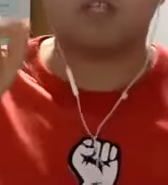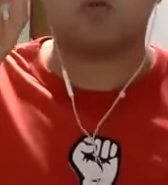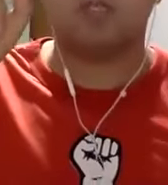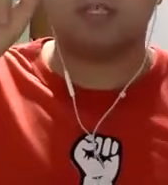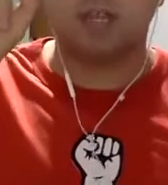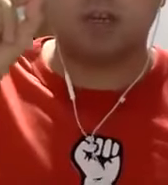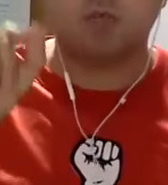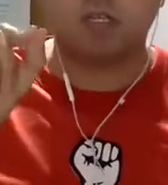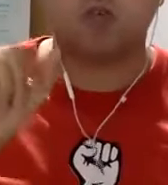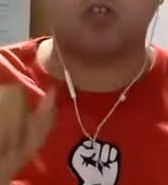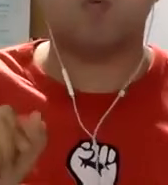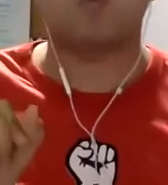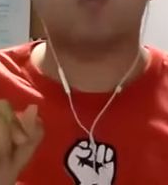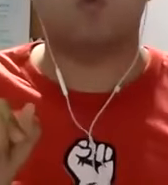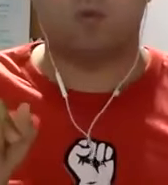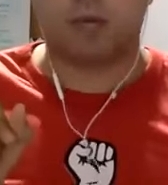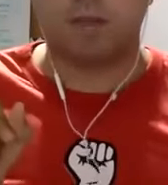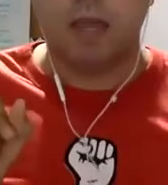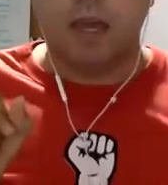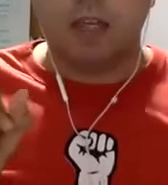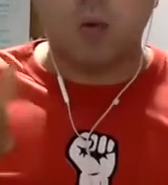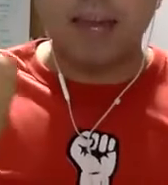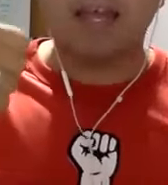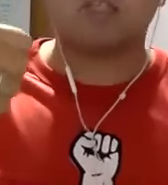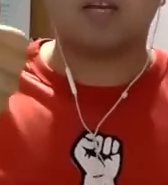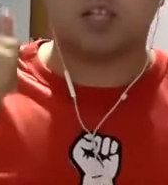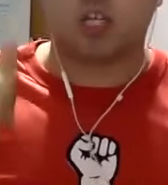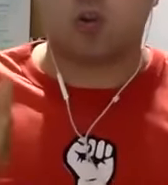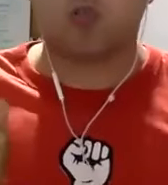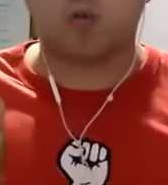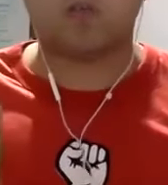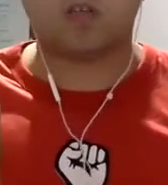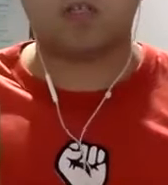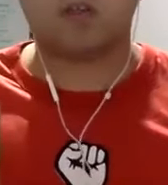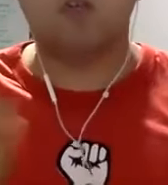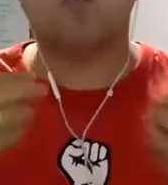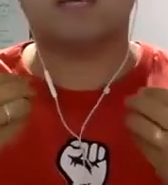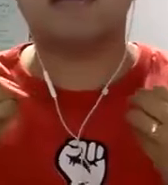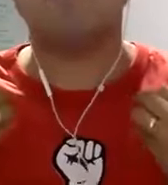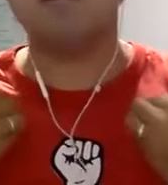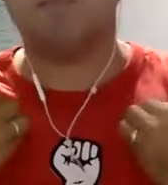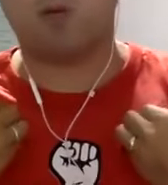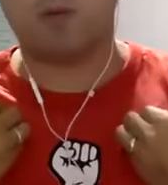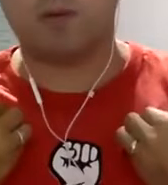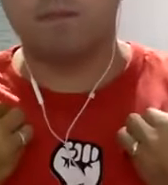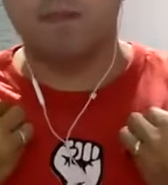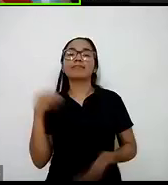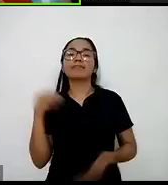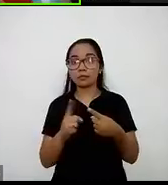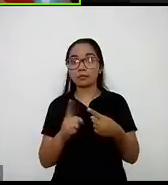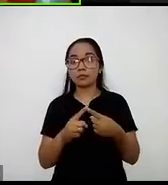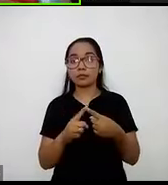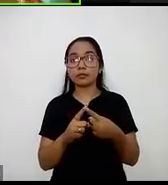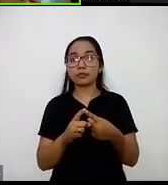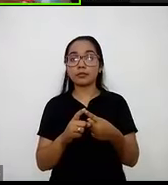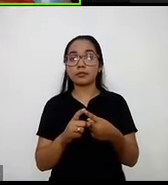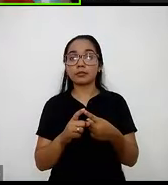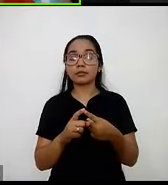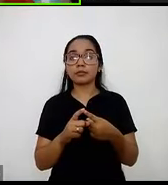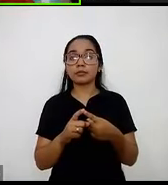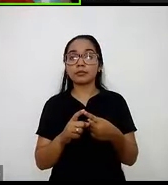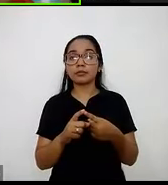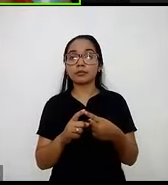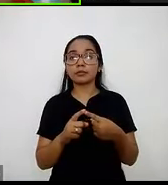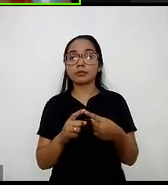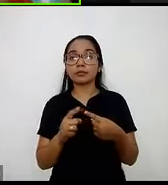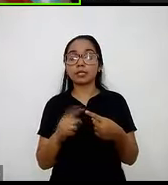duas situações dentro desses dois pontos que eu coloquei. Então, em relação à trajetória dos profissionais de saúde, eu usarei a minha própria, né? Eu sou